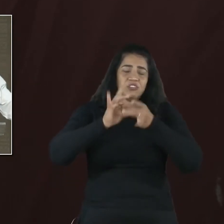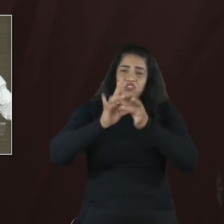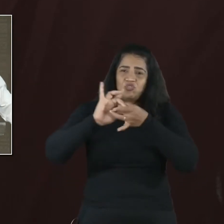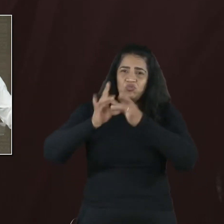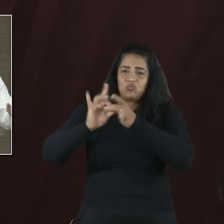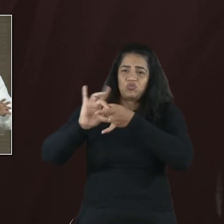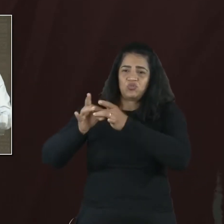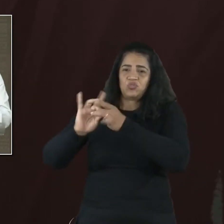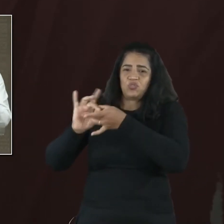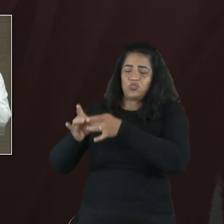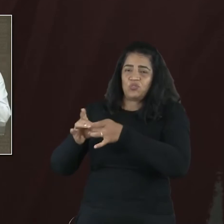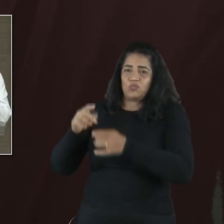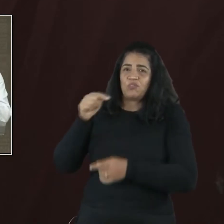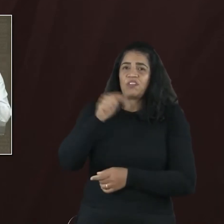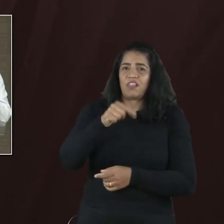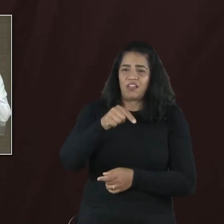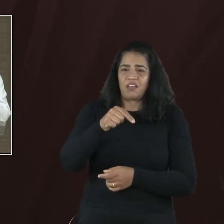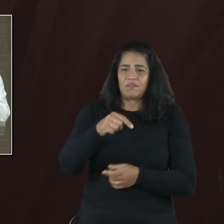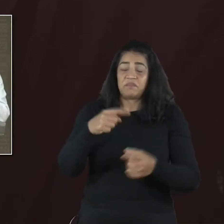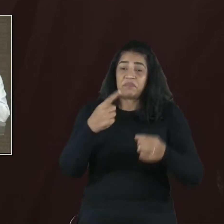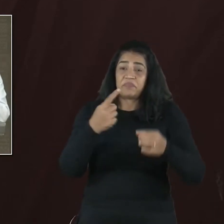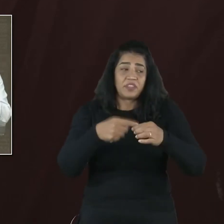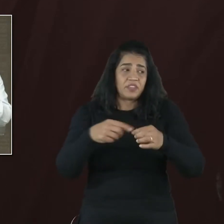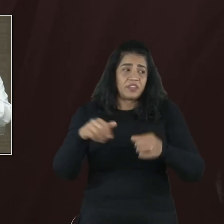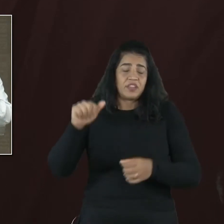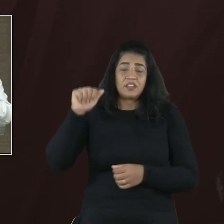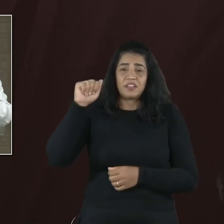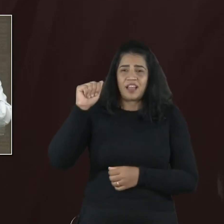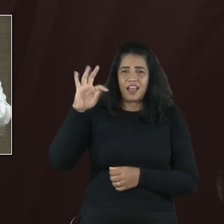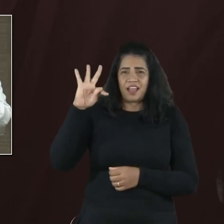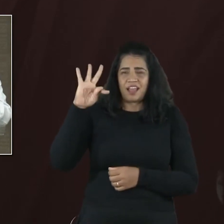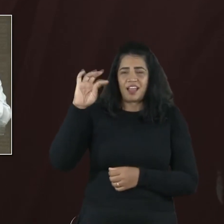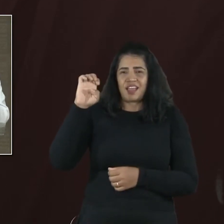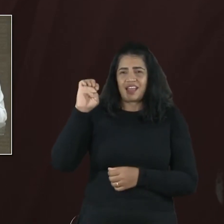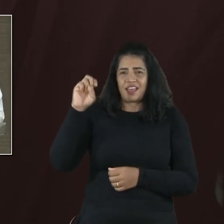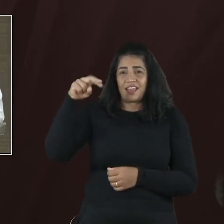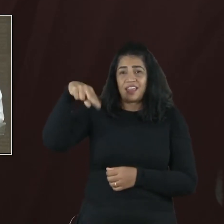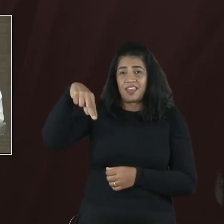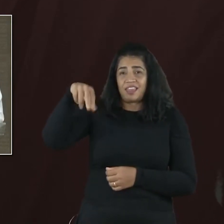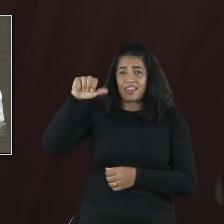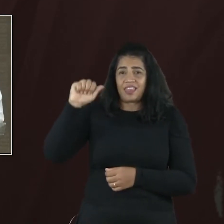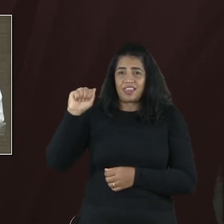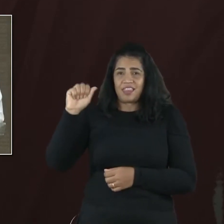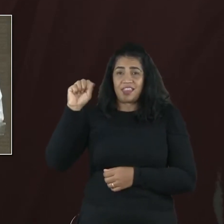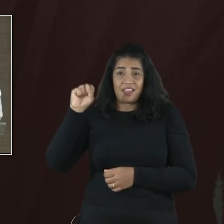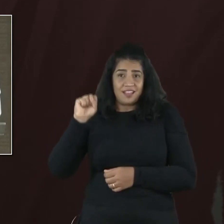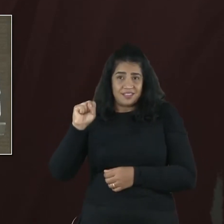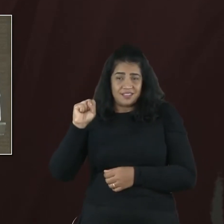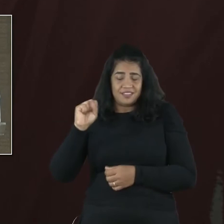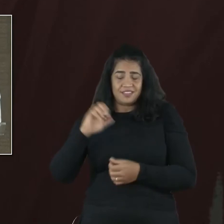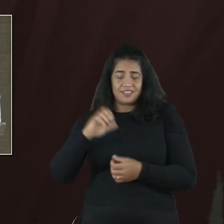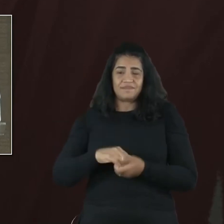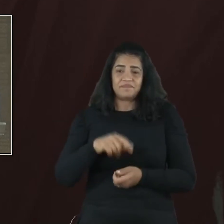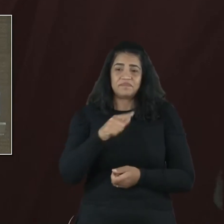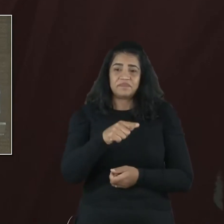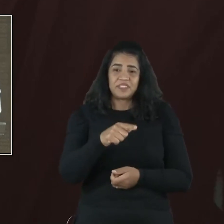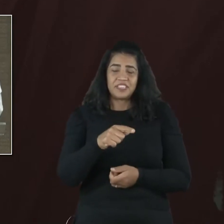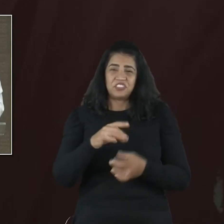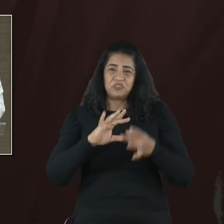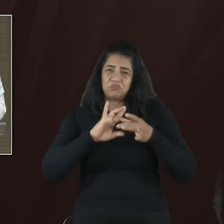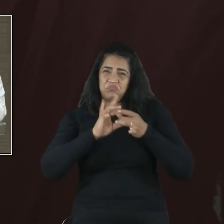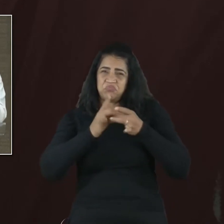Atenas, mas ali era como é que era? Jogos Istímicos. Jogos Istímicos,